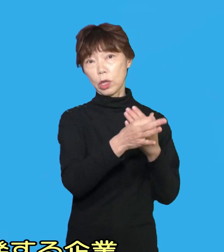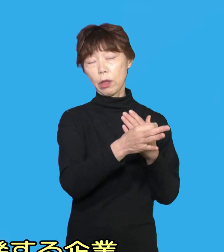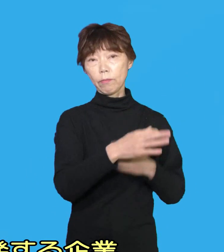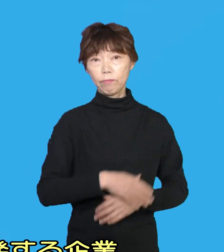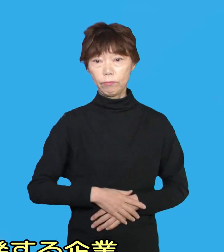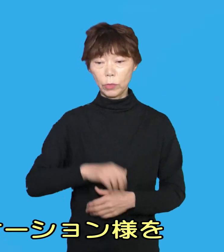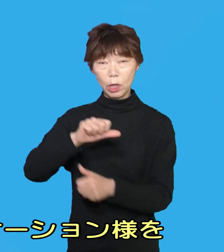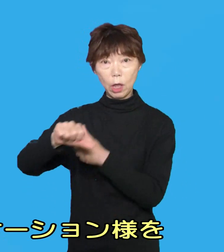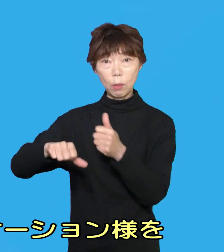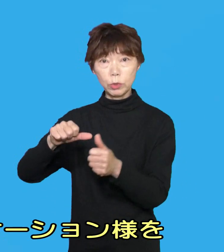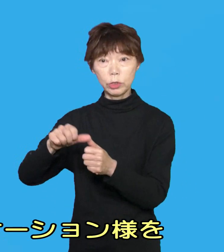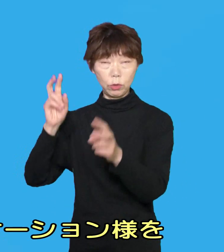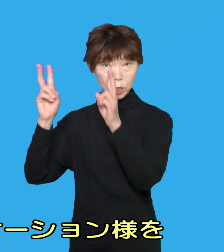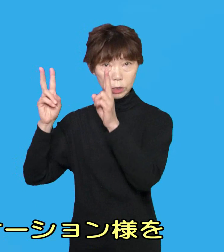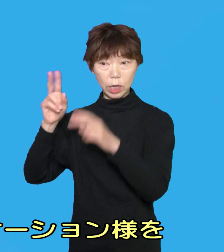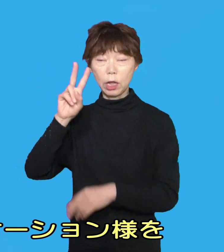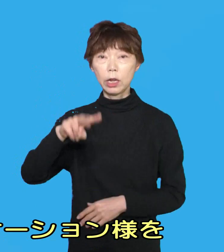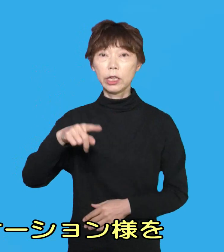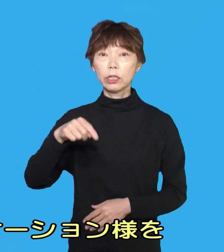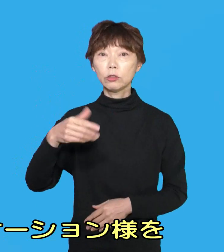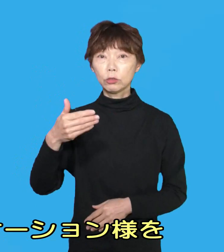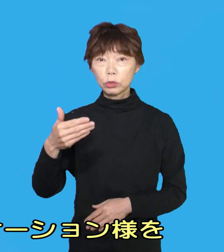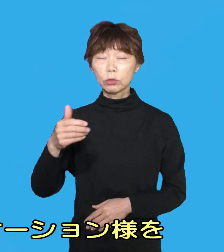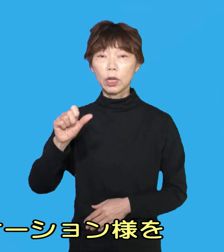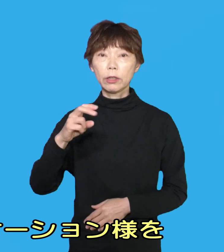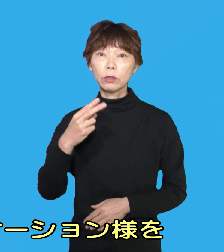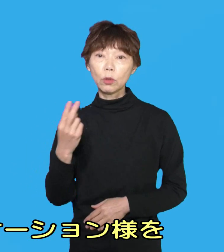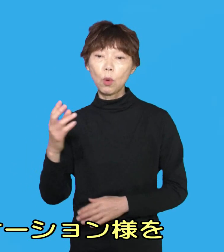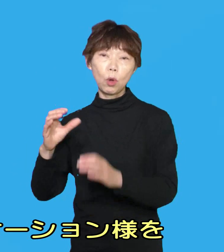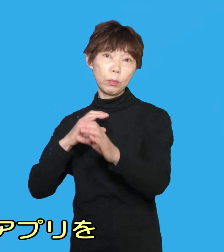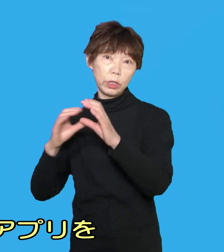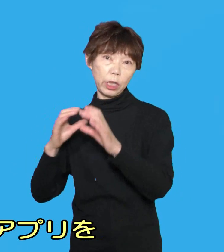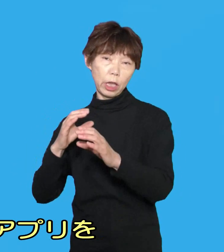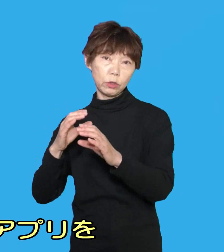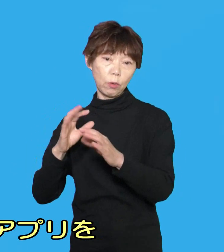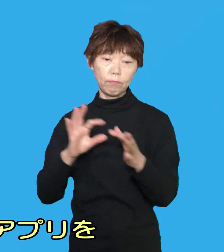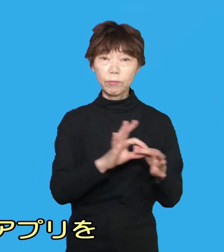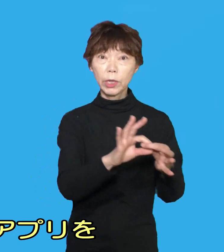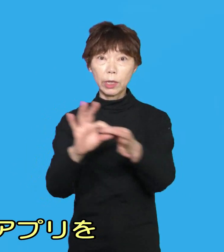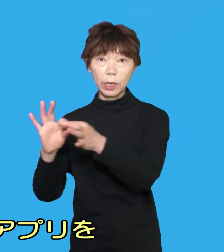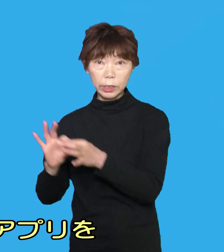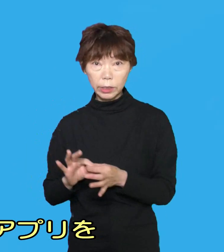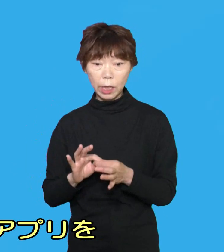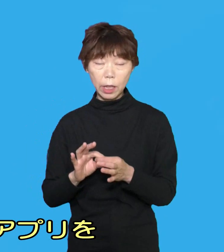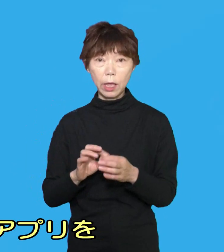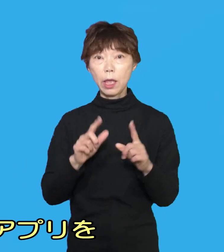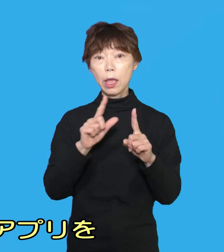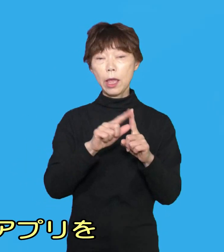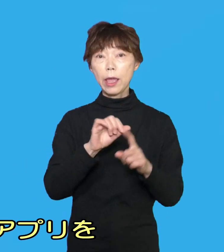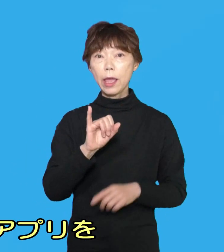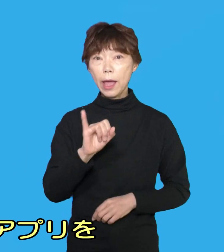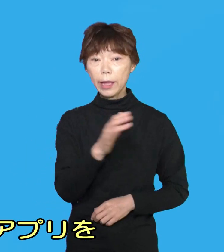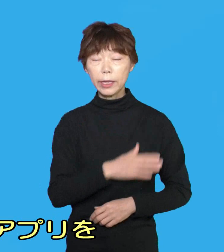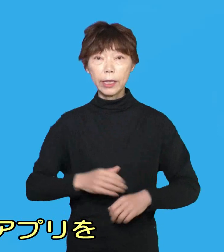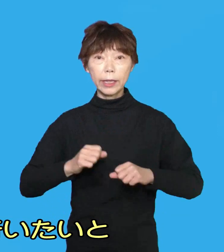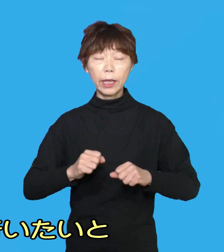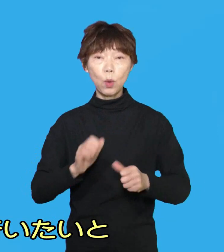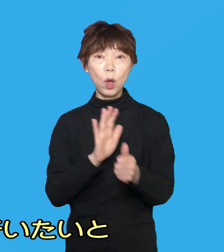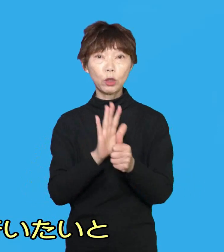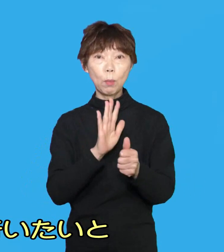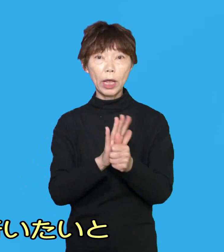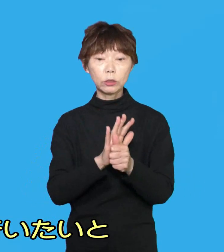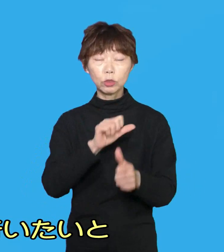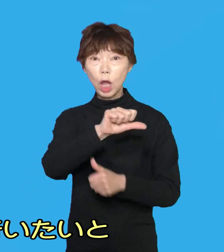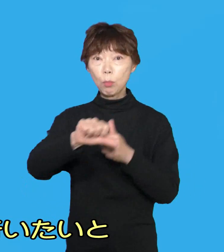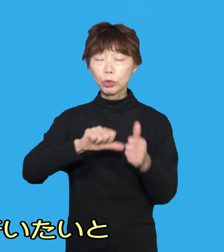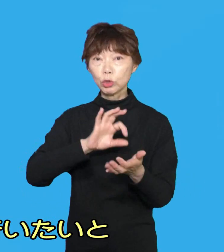する企業リンク&コミュニケーション様を連携しまして、 AI 健康アドバイスアプリを活用しまして